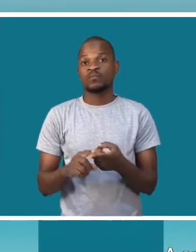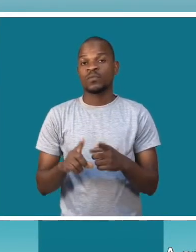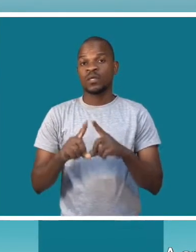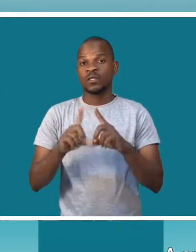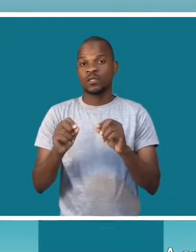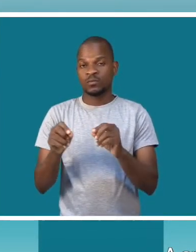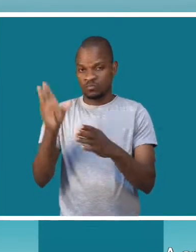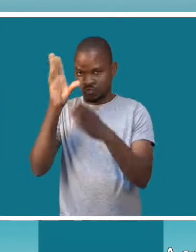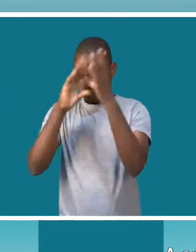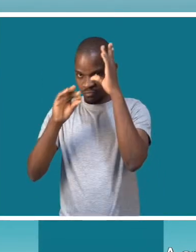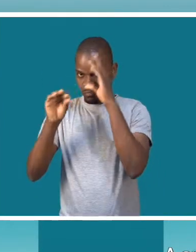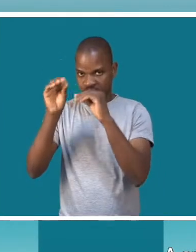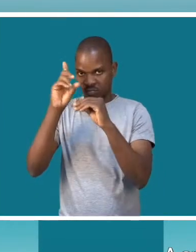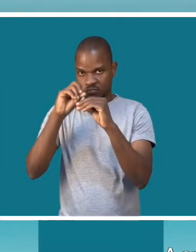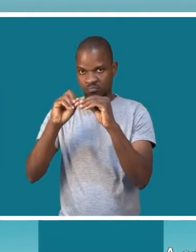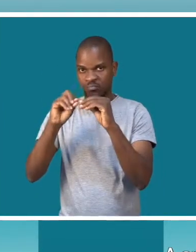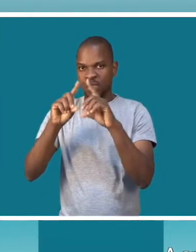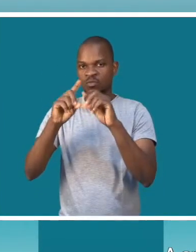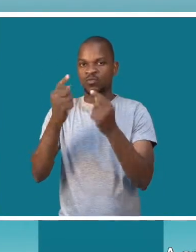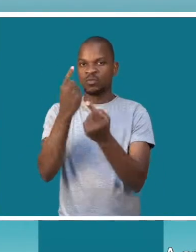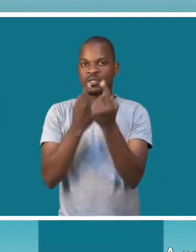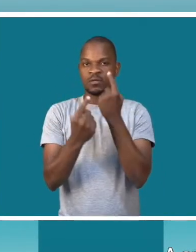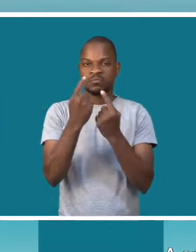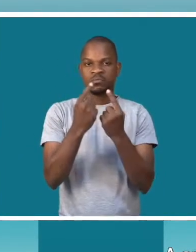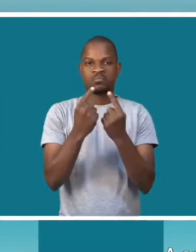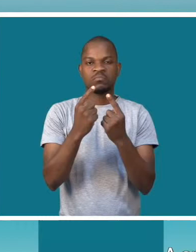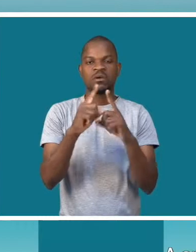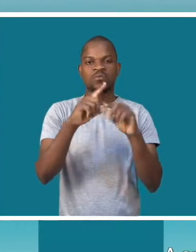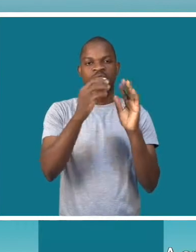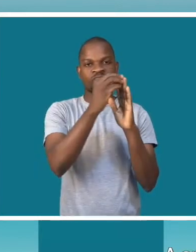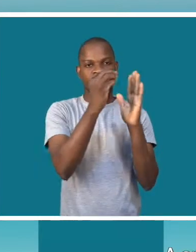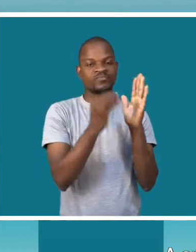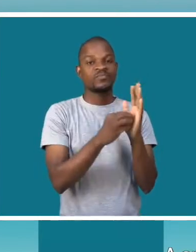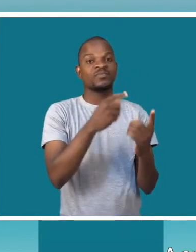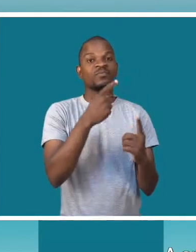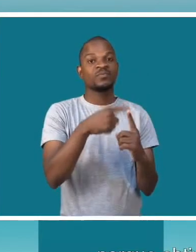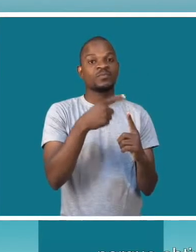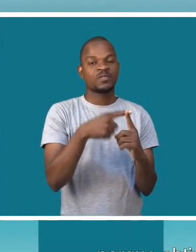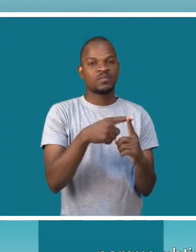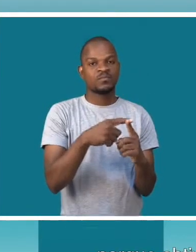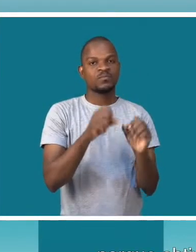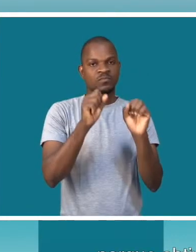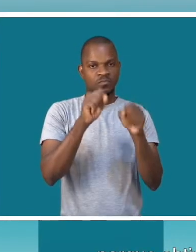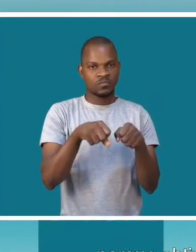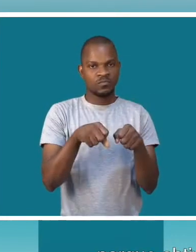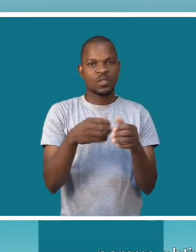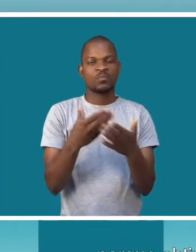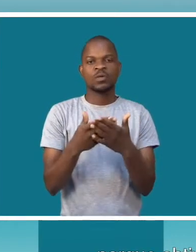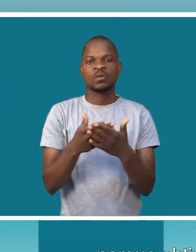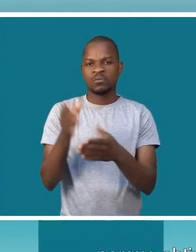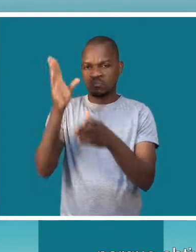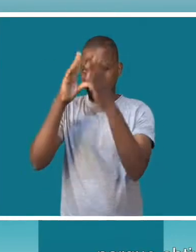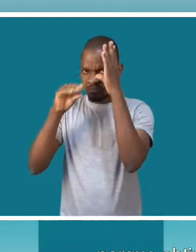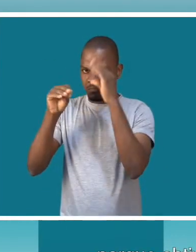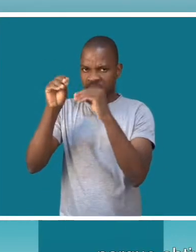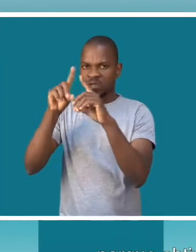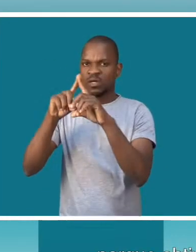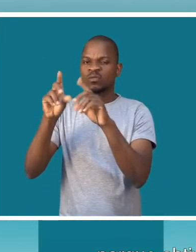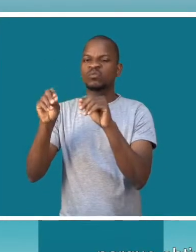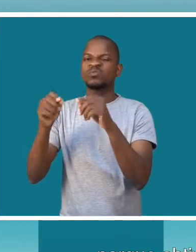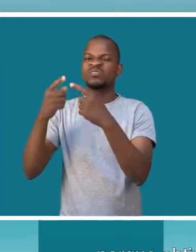aprendizagem que eu adquirei neste debate é muito positivo, porque lá nós adquirimos